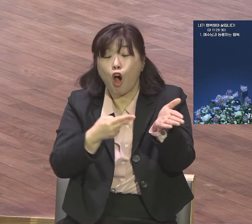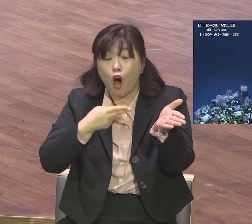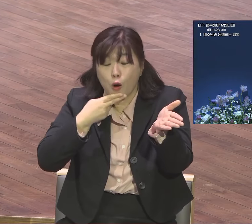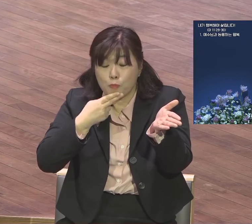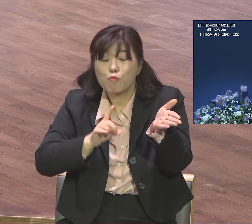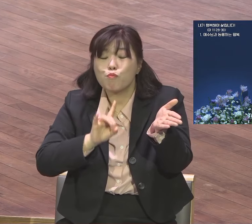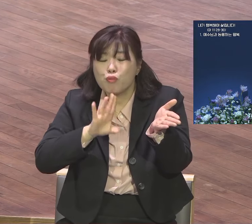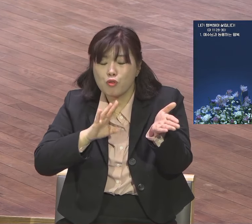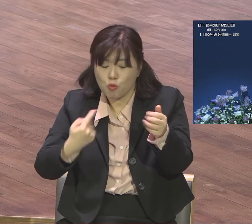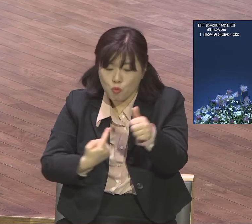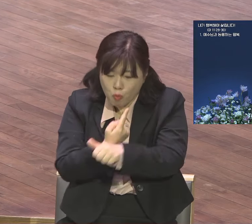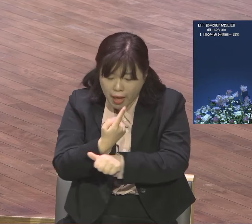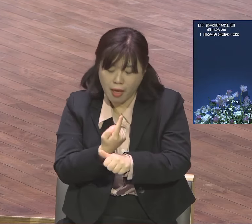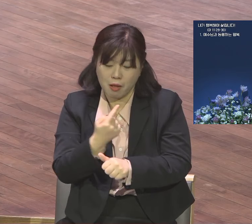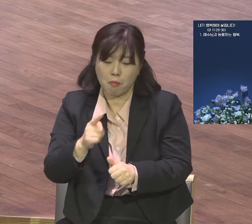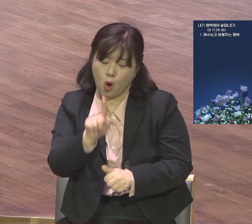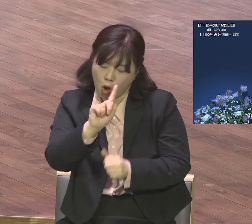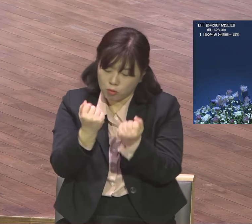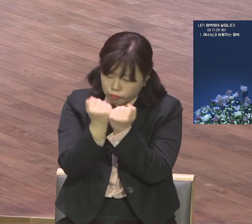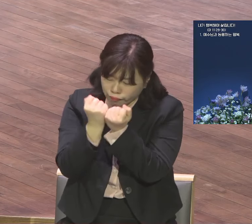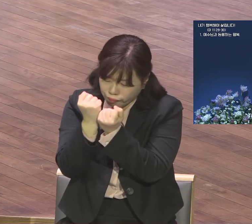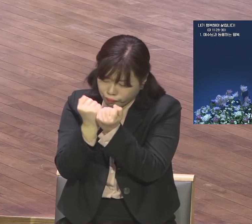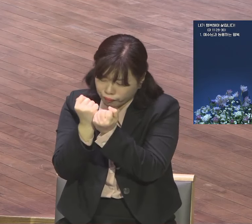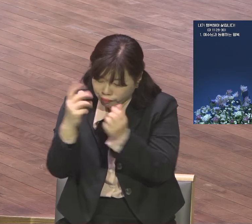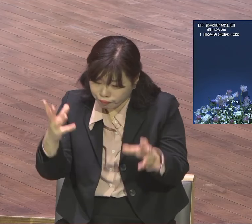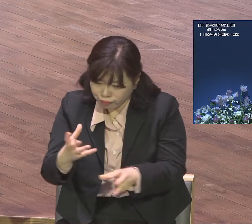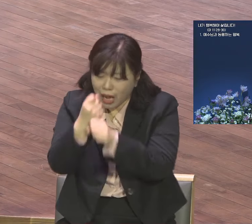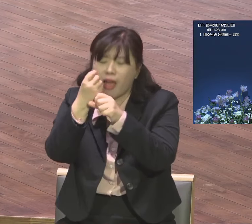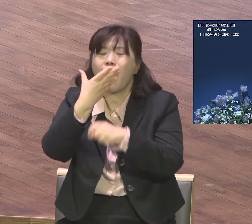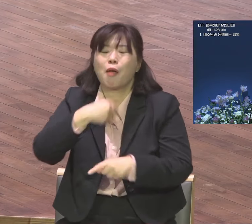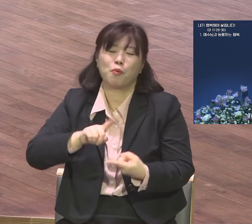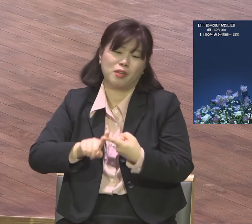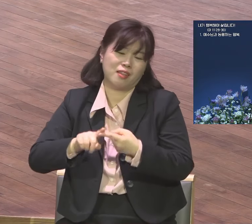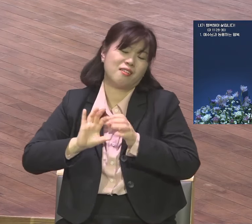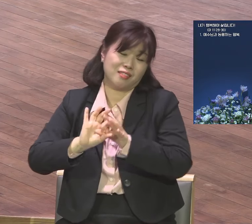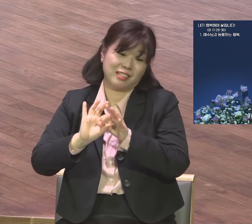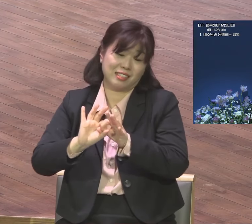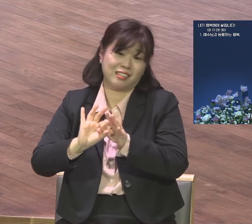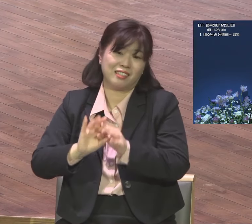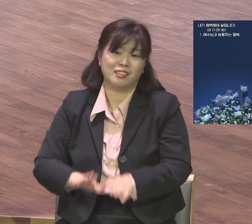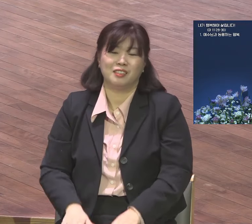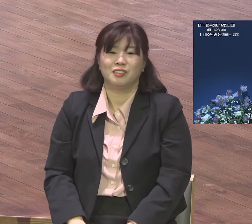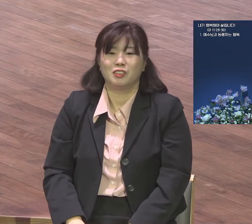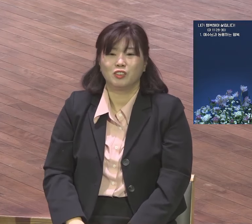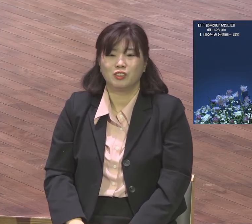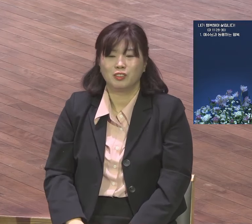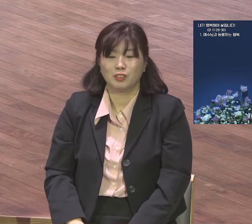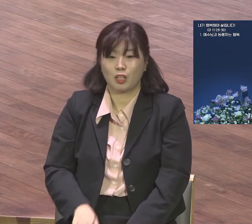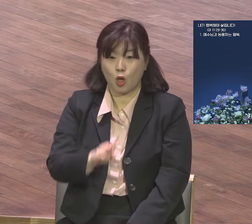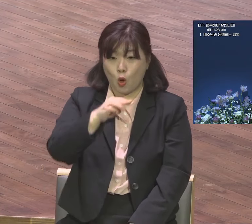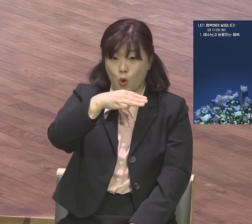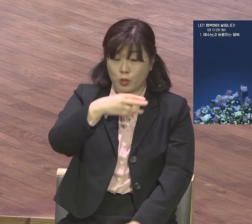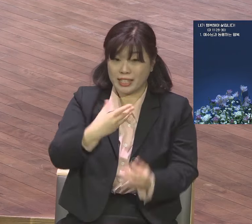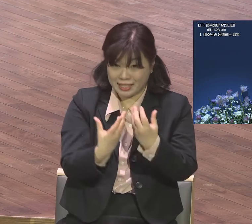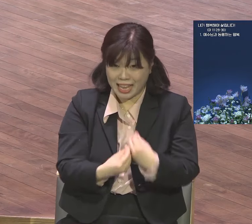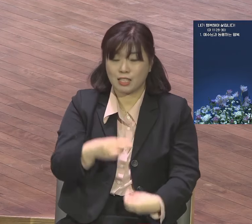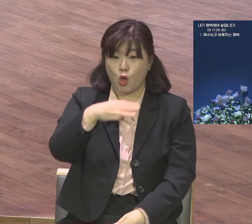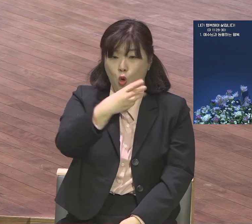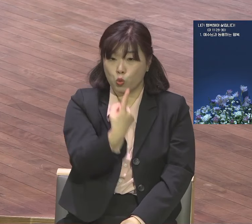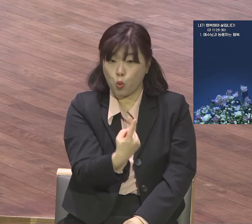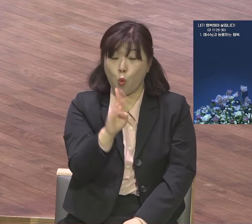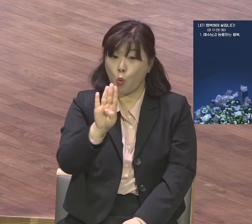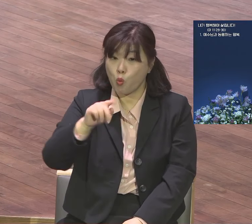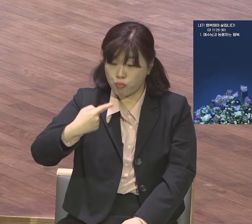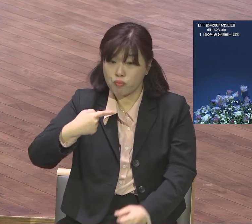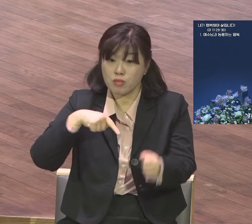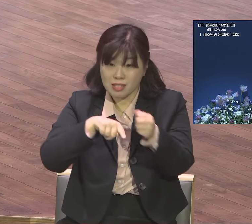행복을 보여줍니다. 구약에 나오는 행복은 히브리어로 토브라고 합니다. 토브. 가장 선한